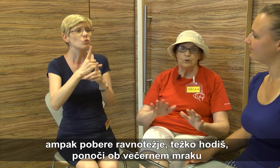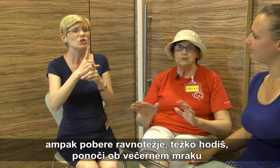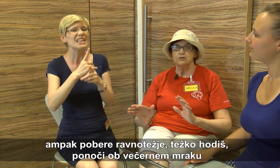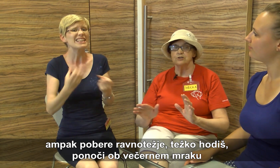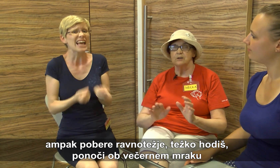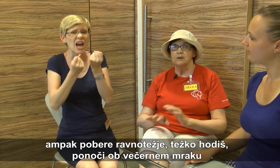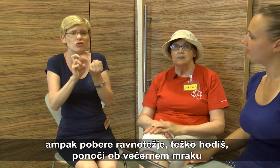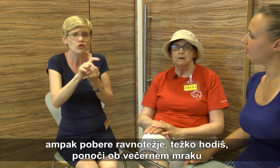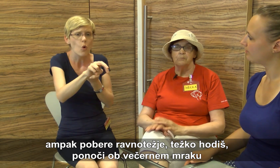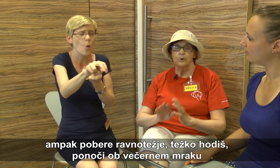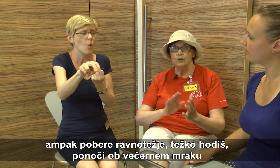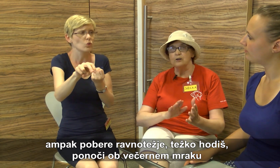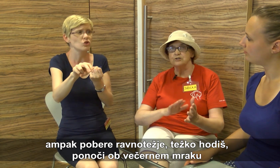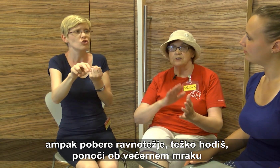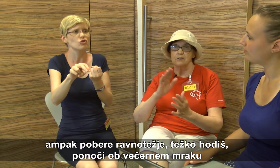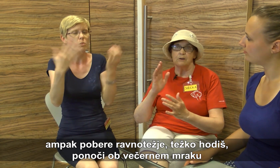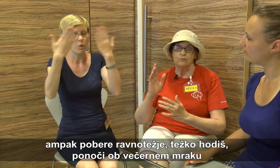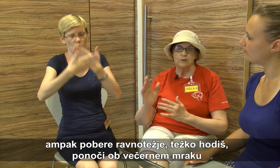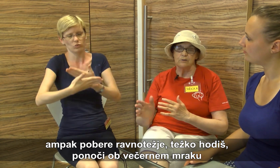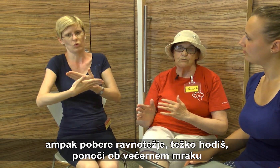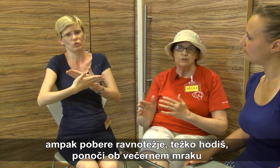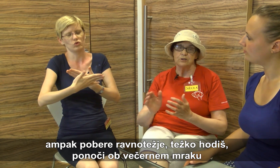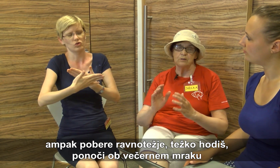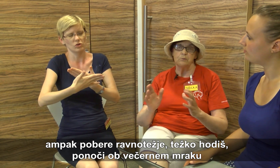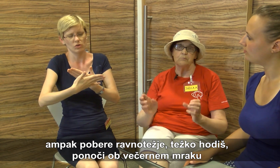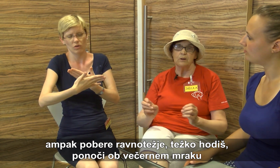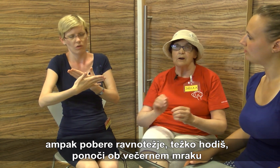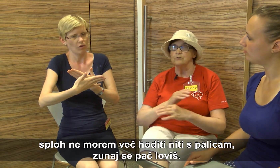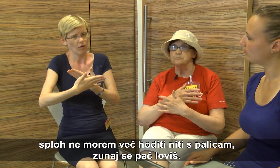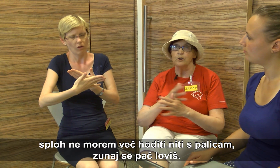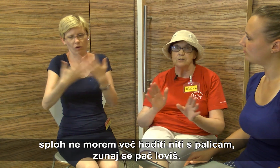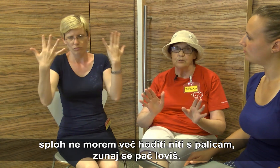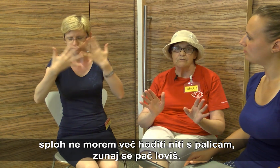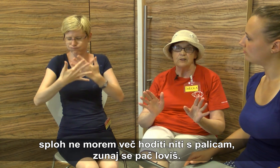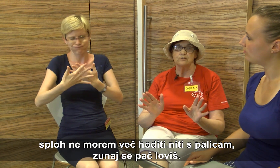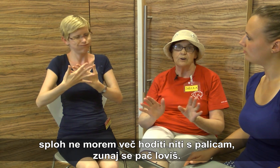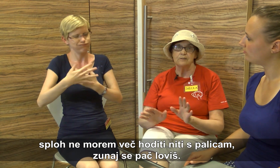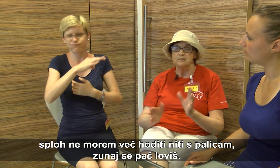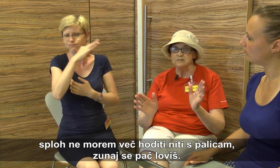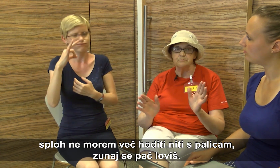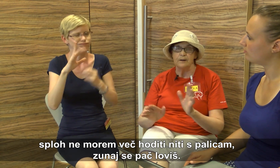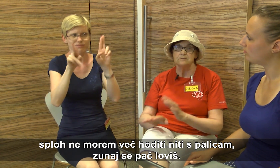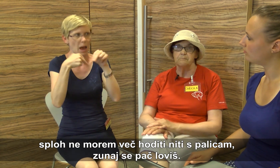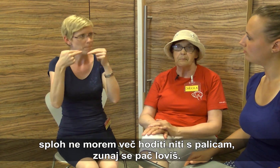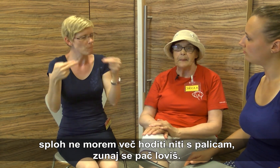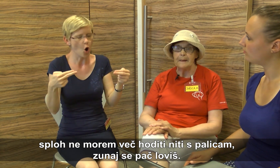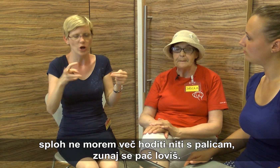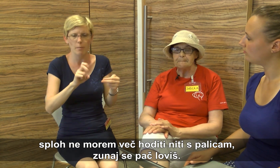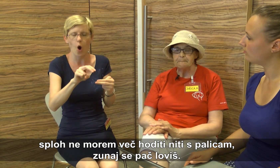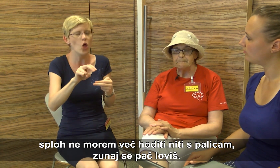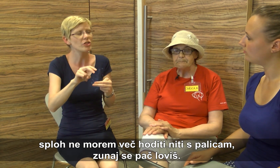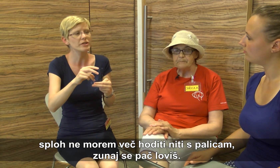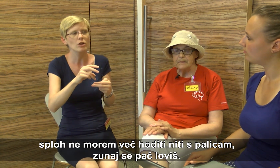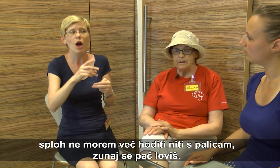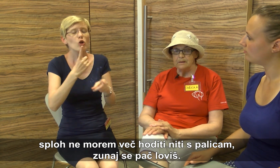Težko hodiš po noči, v večernem mraku, sploh ne morem več hoditi, niti s palcem.